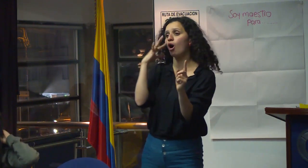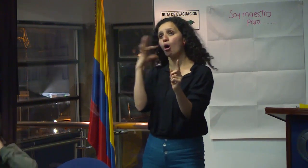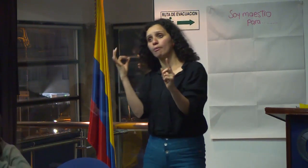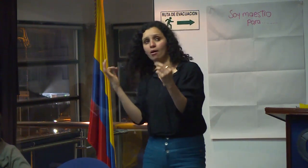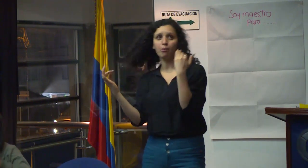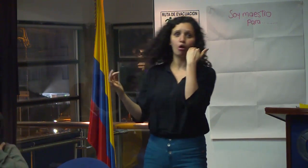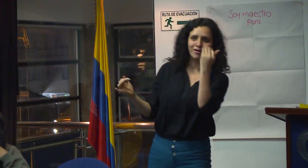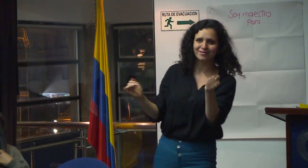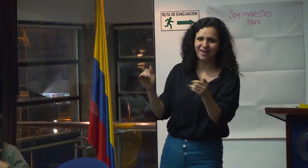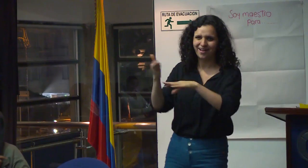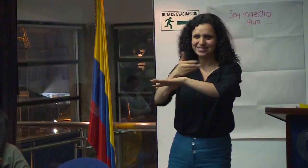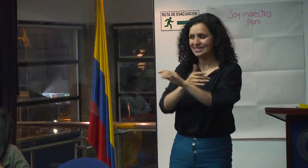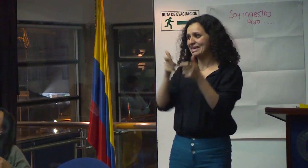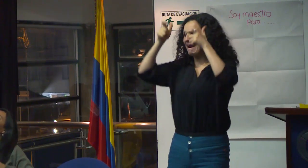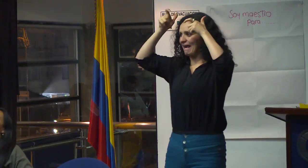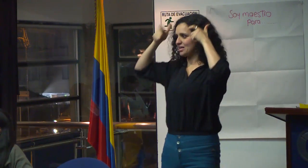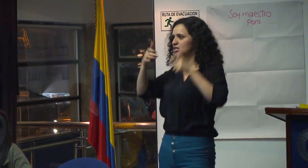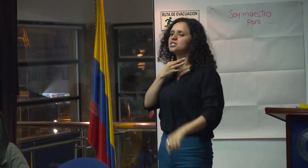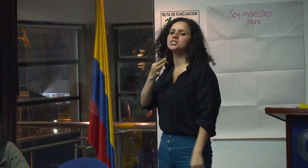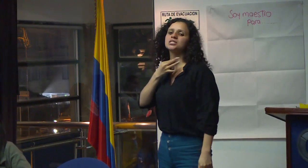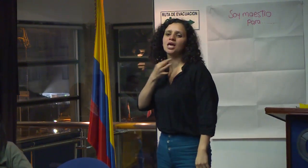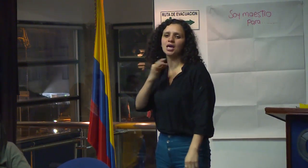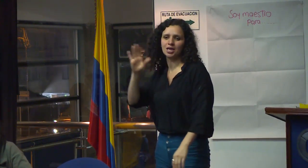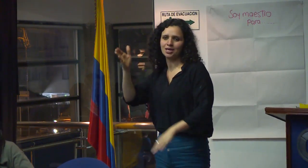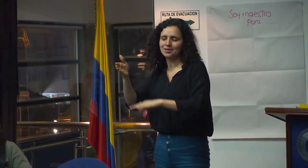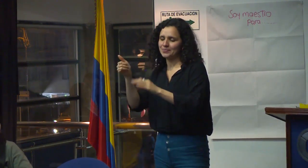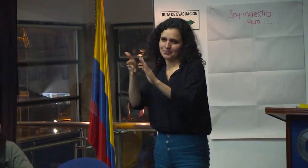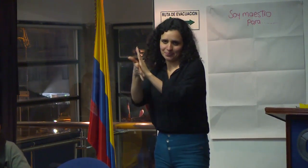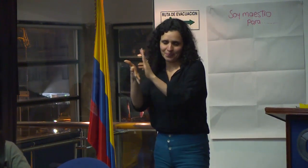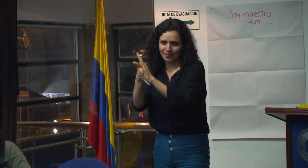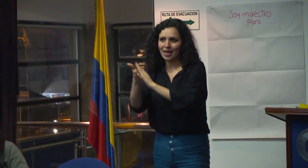en el mismo sentido. Hicieron un chiste.